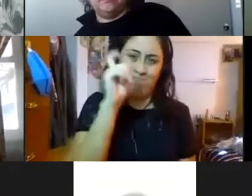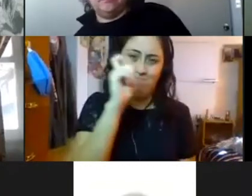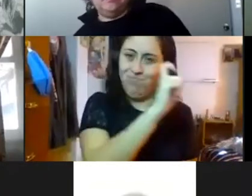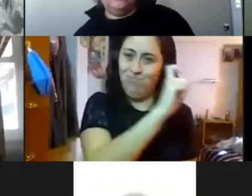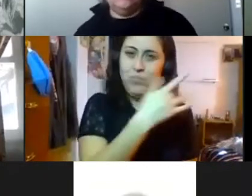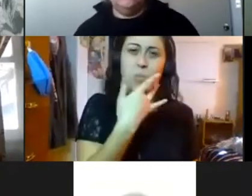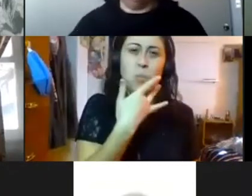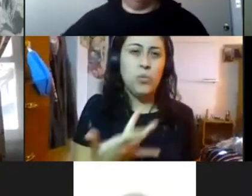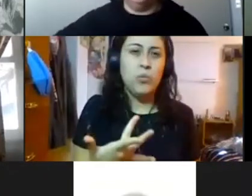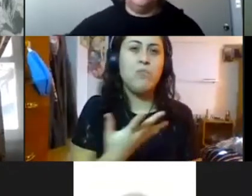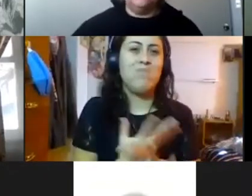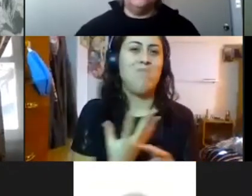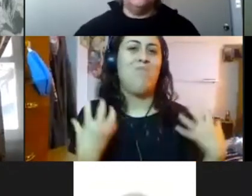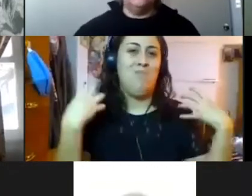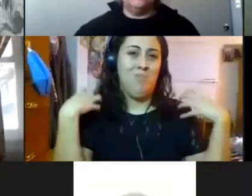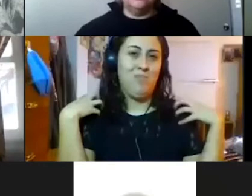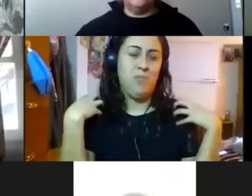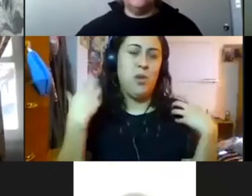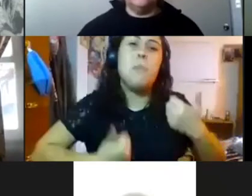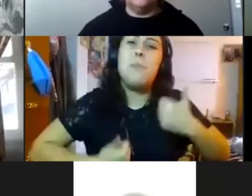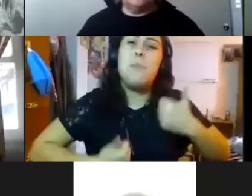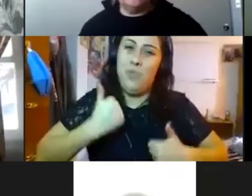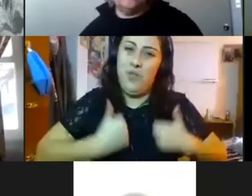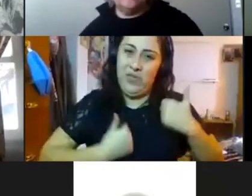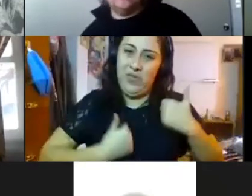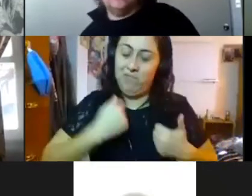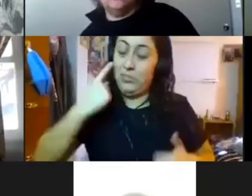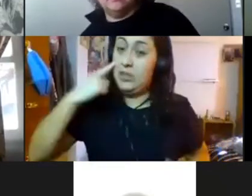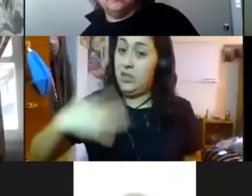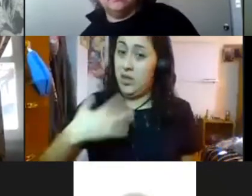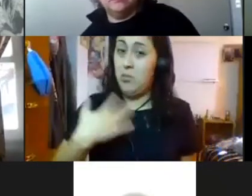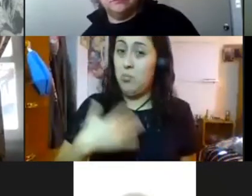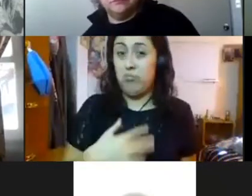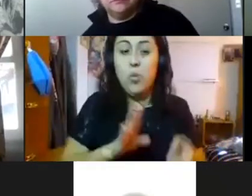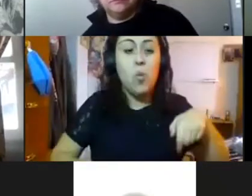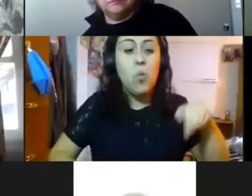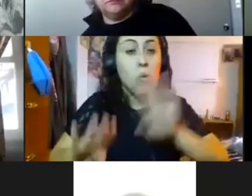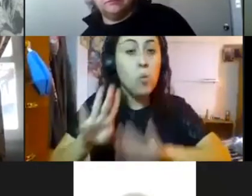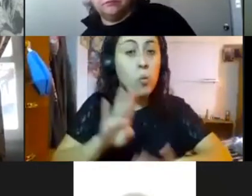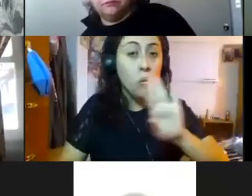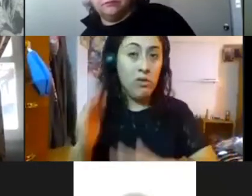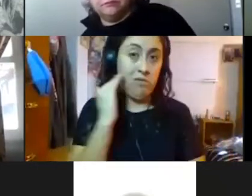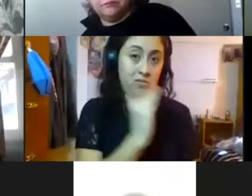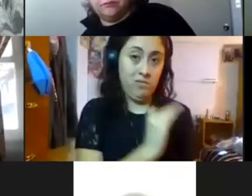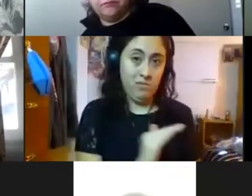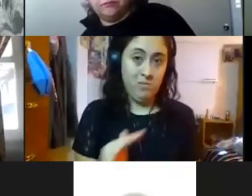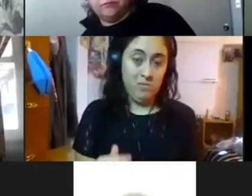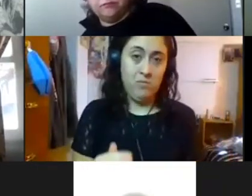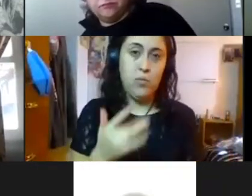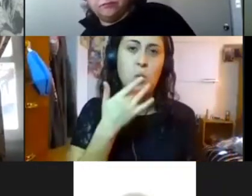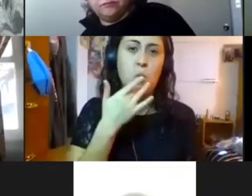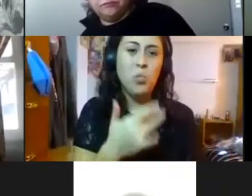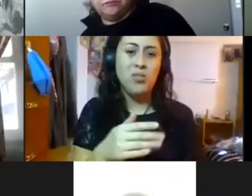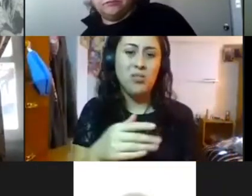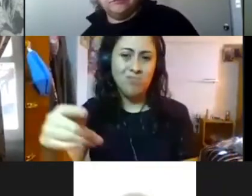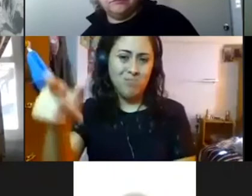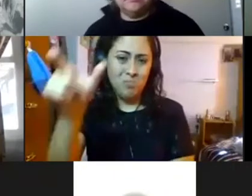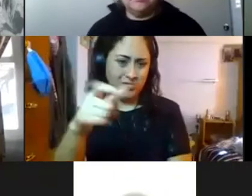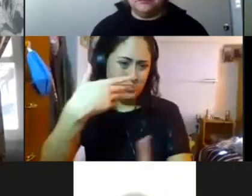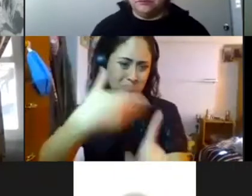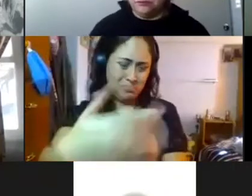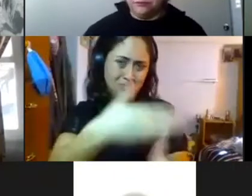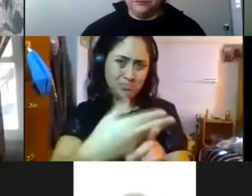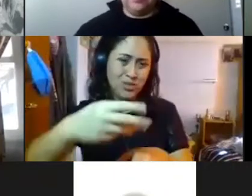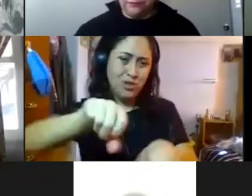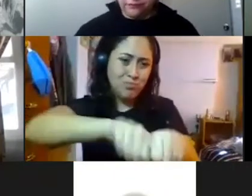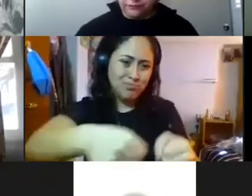hay una responsabilidad profesional importante del cuidado de esta persona, pues está siendo vulnerado en sus